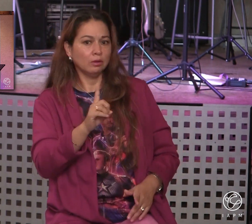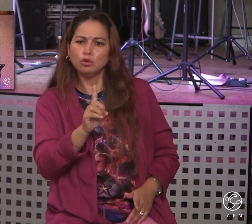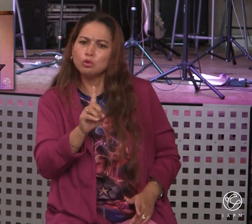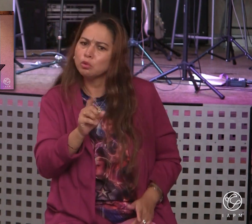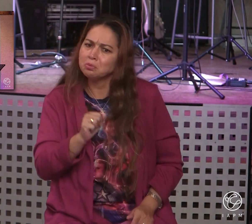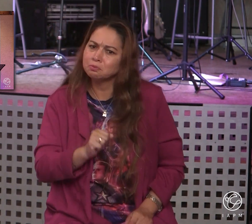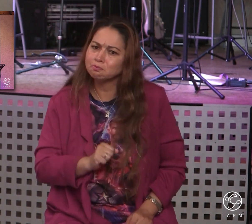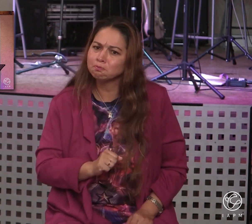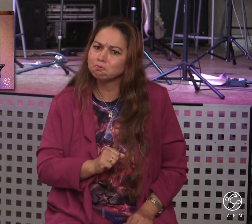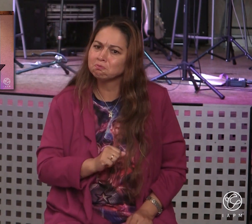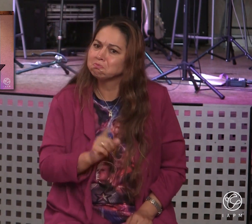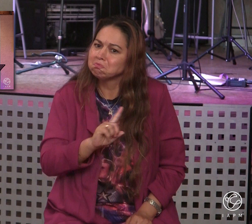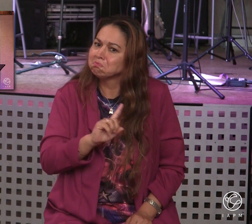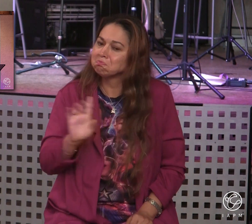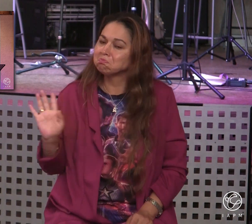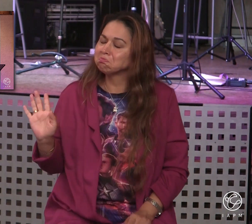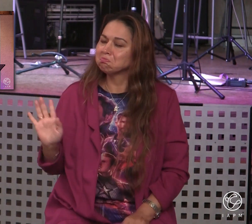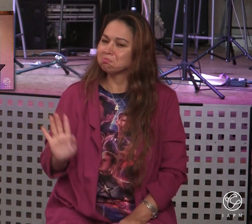Fijaros,